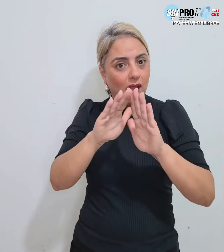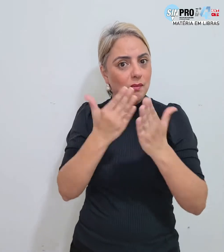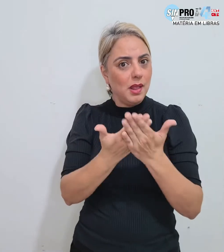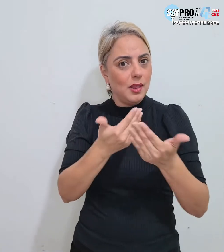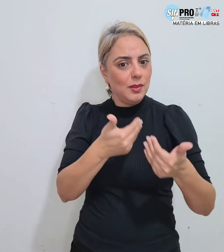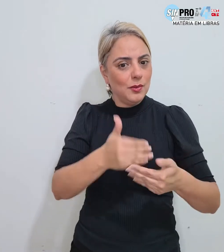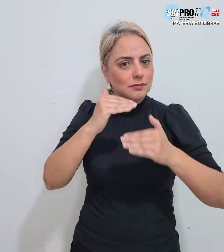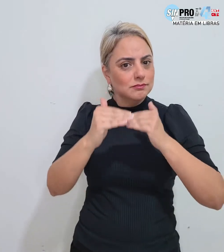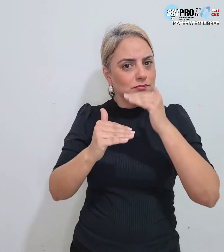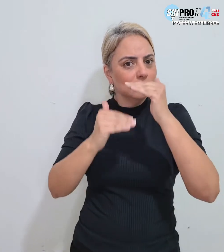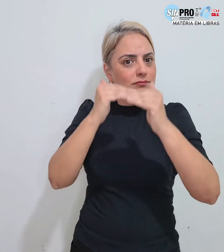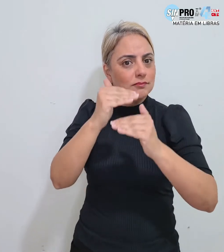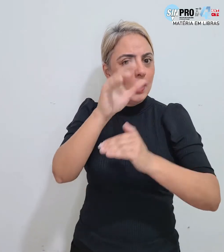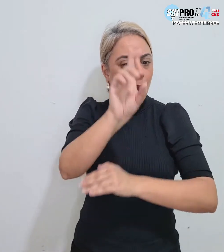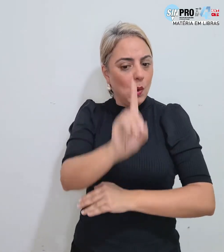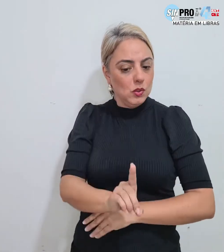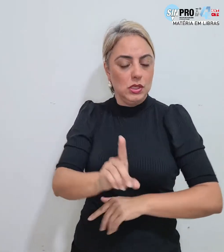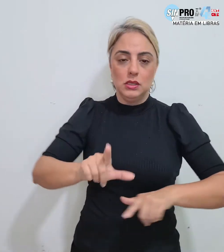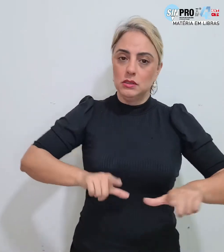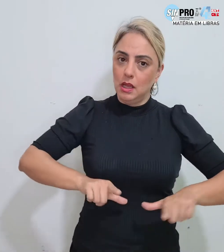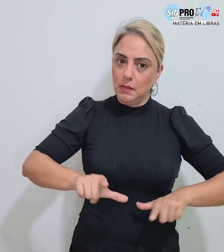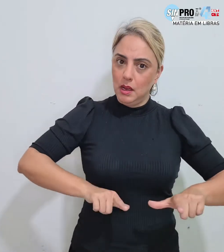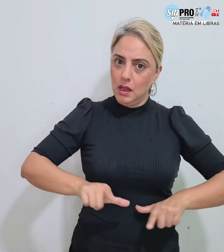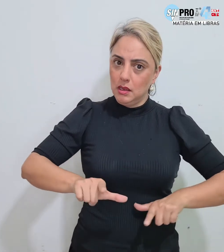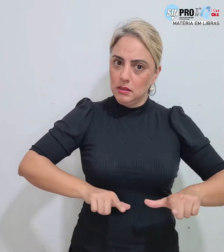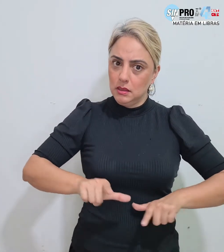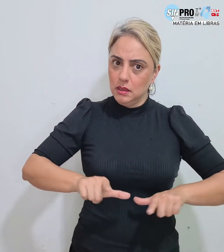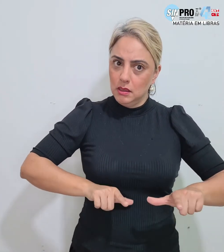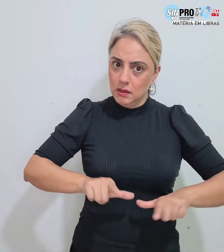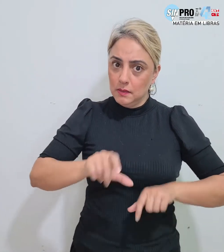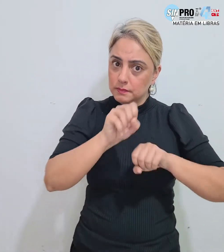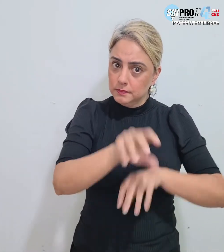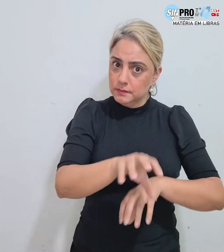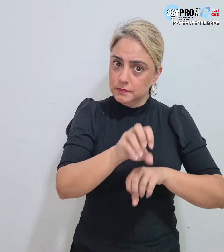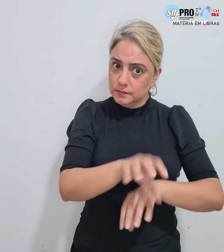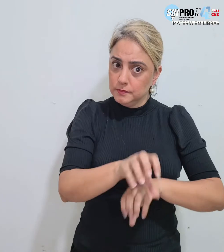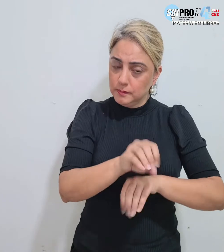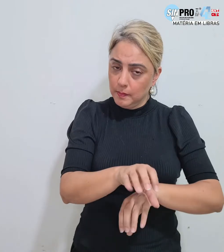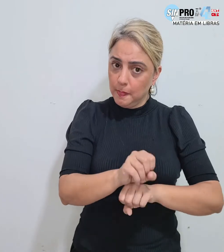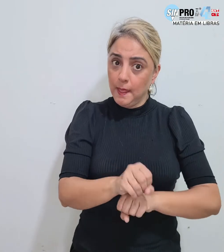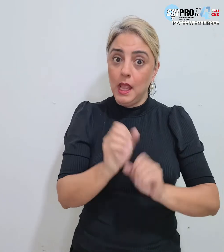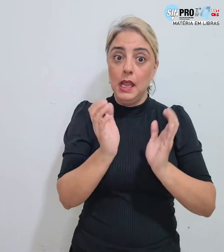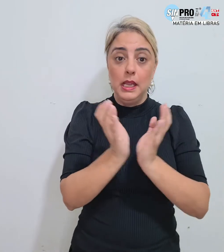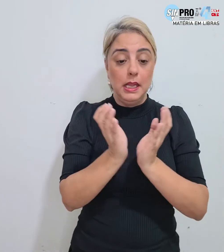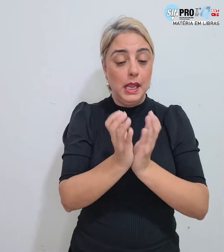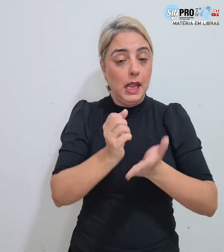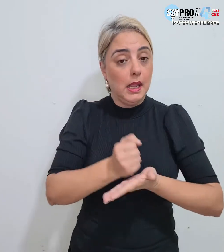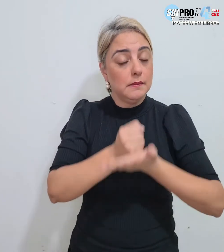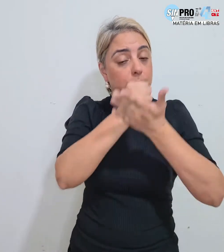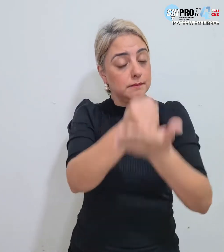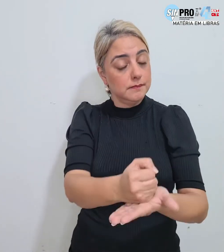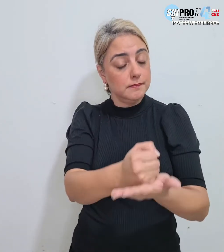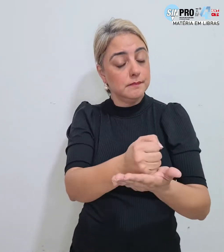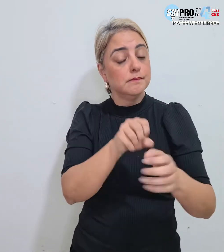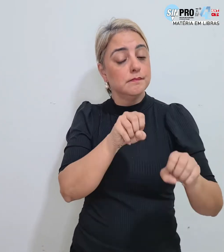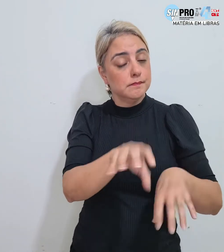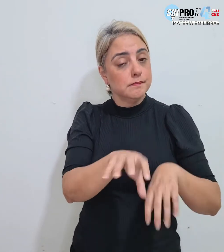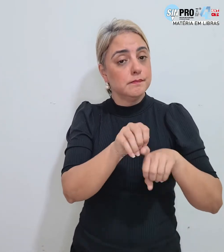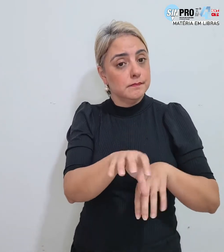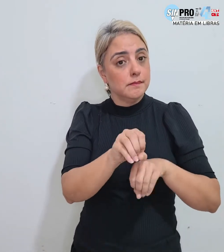das escolas. Os direitos trabalhistas dos trabalhadores em educação e da equipe de apoio educacional devem